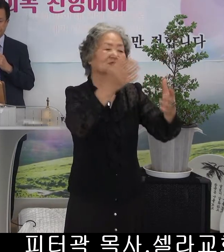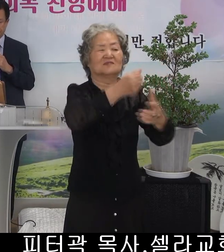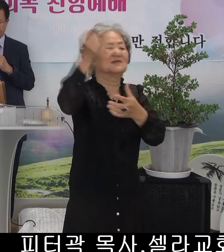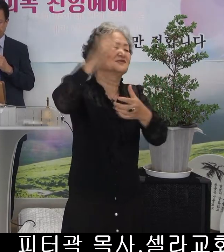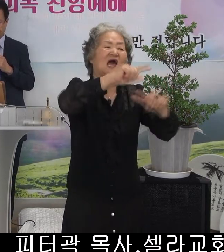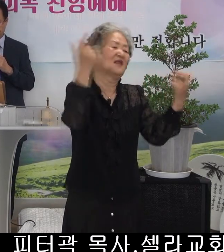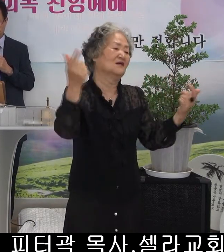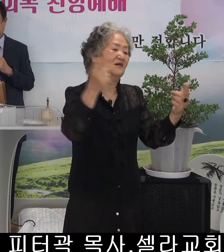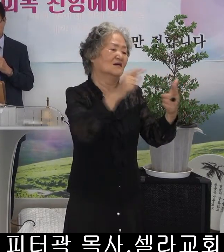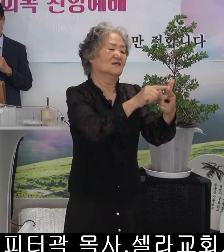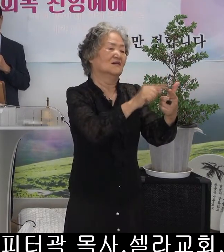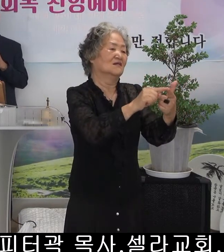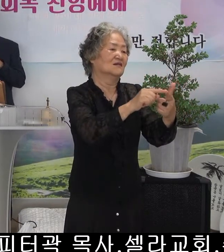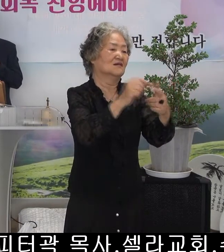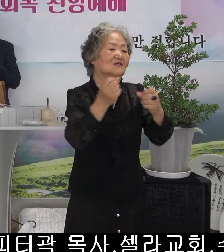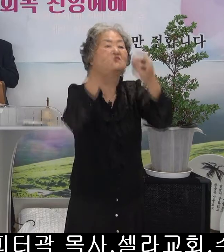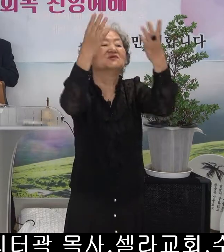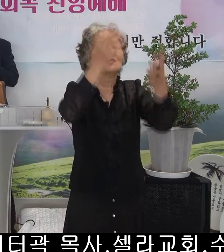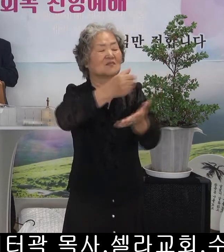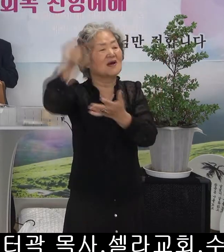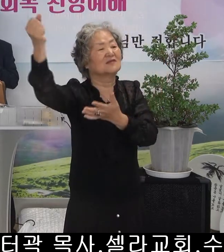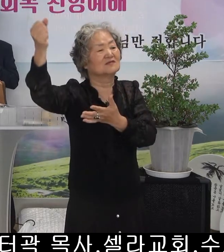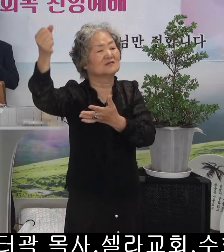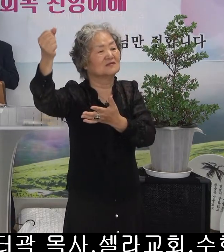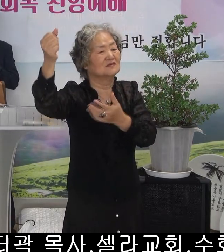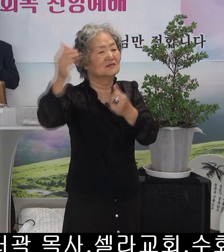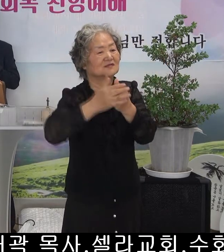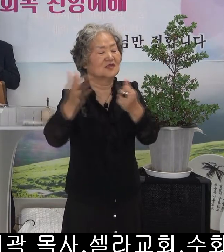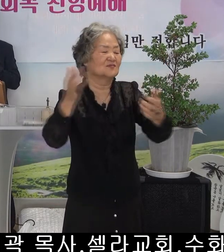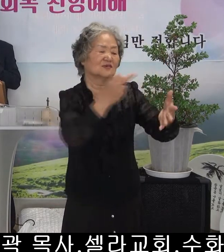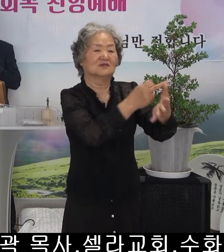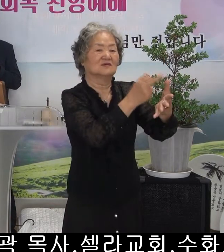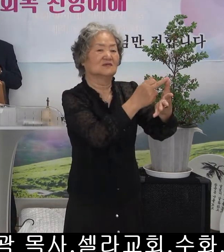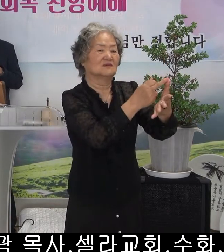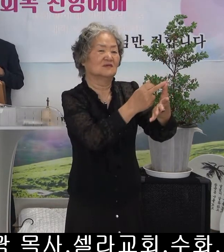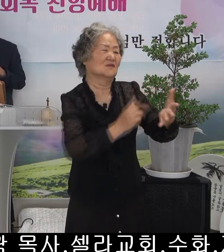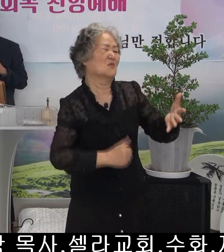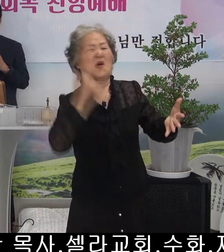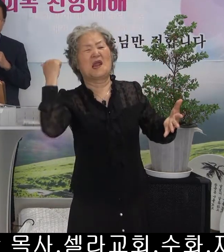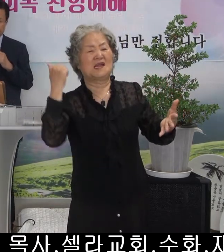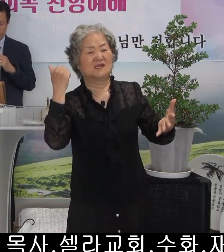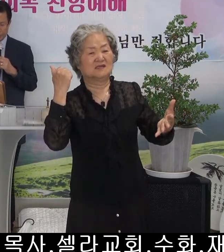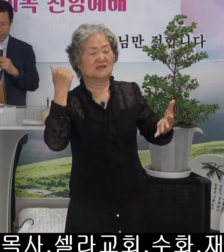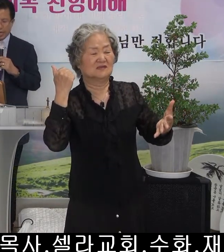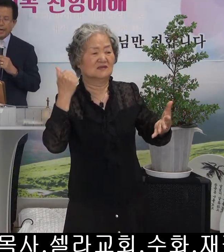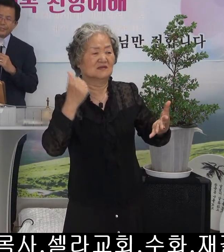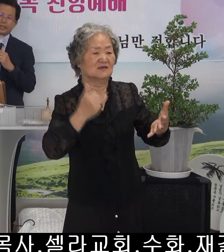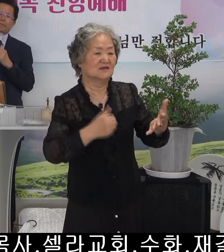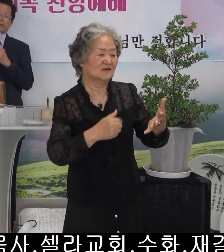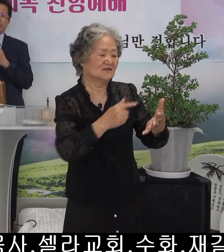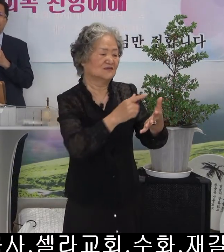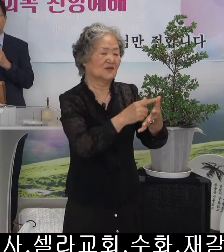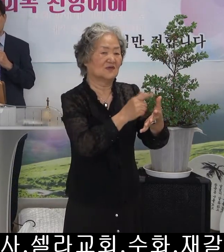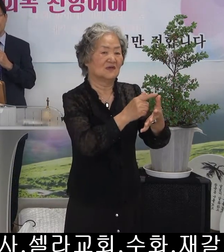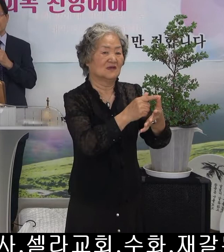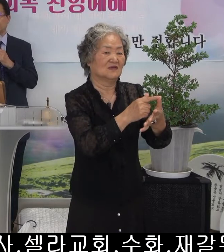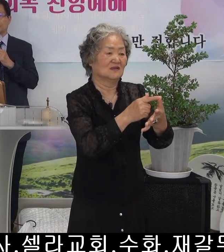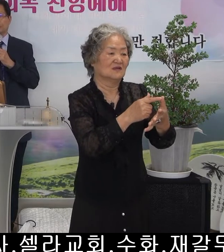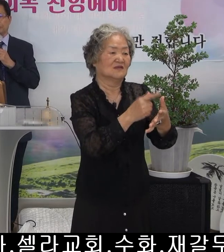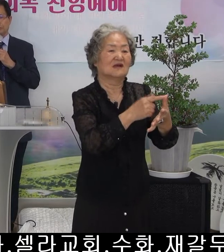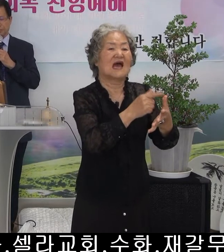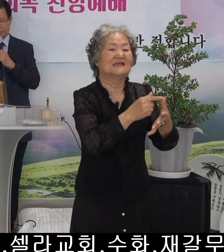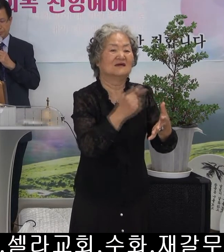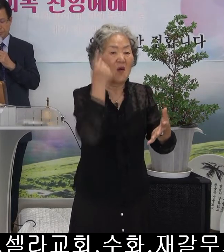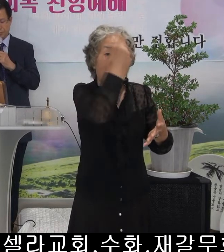있습니다. 그래서 형은 가인이 화가 났어요. 성경은 가인이 심히 분해서 안색이 변했다라고